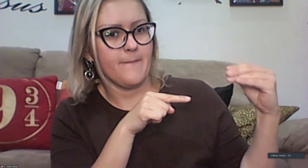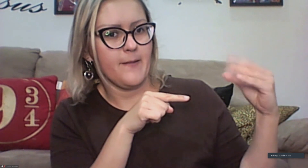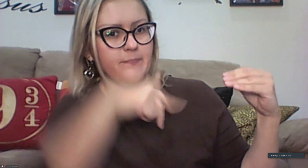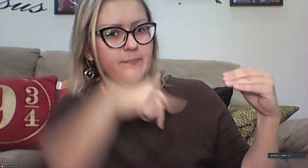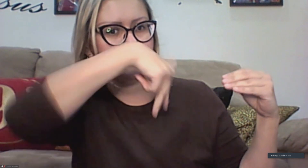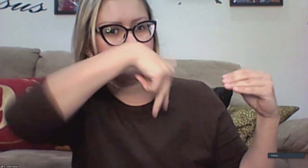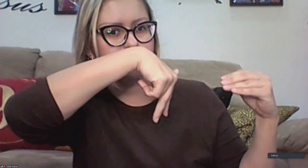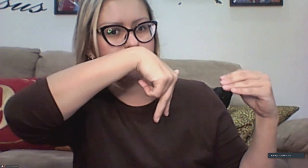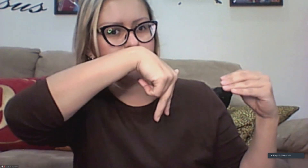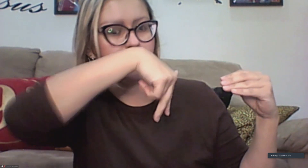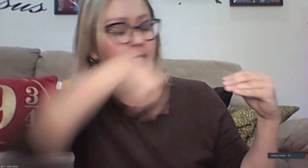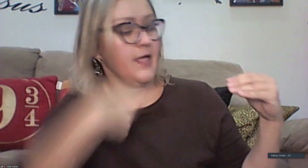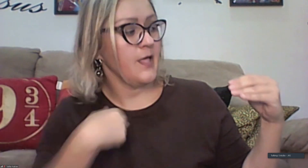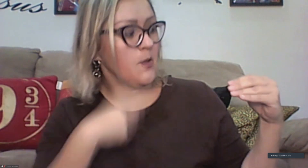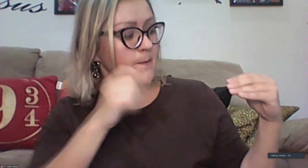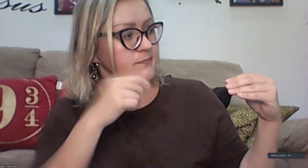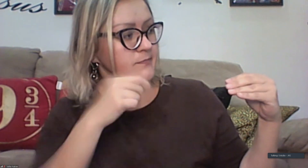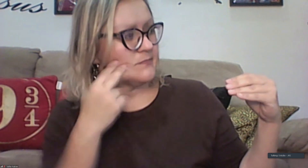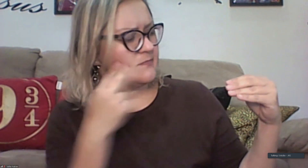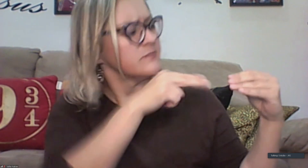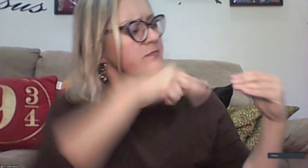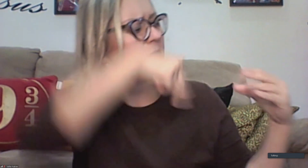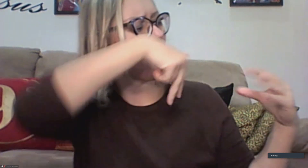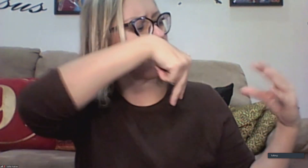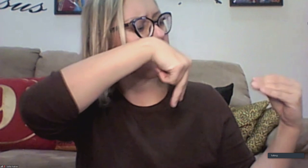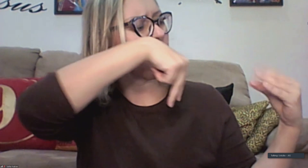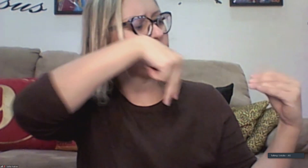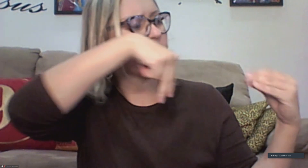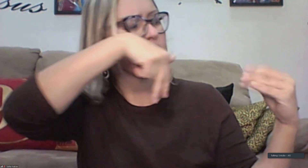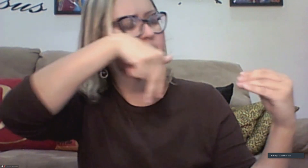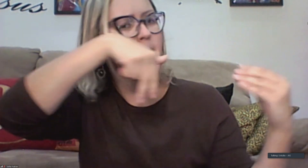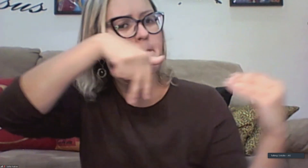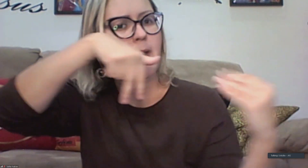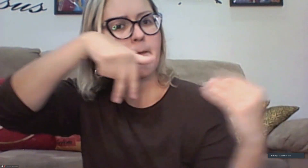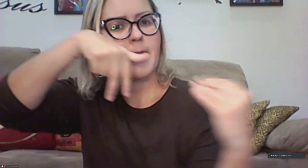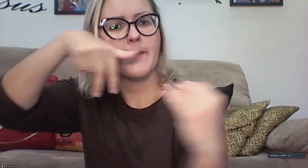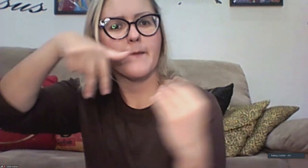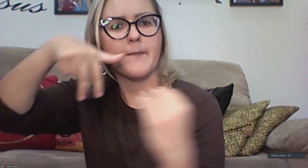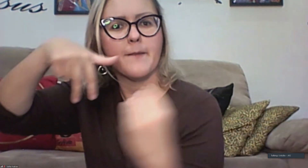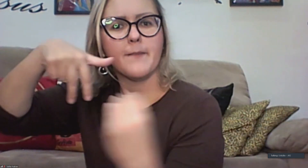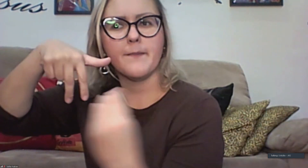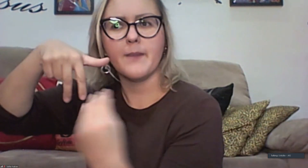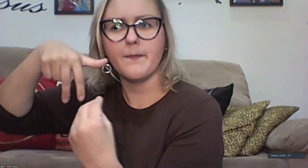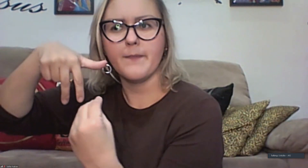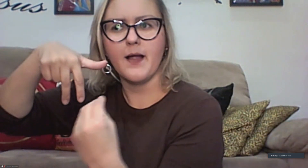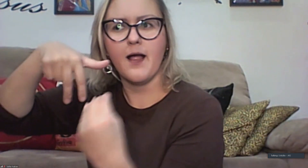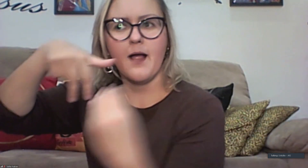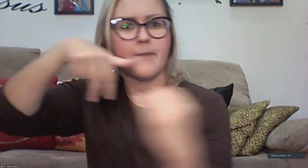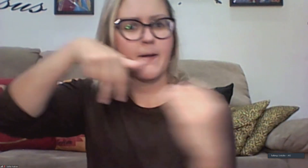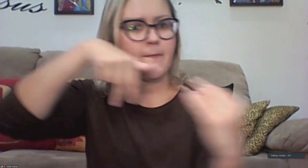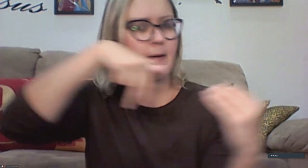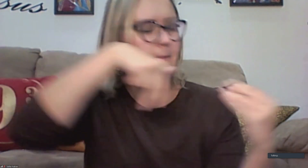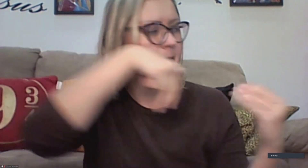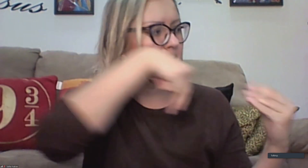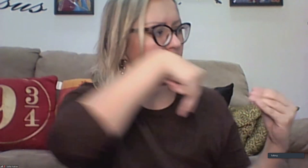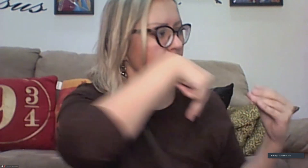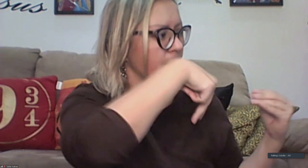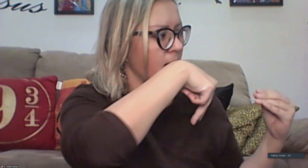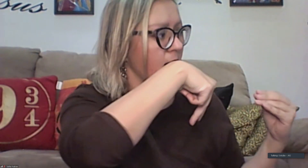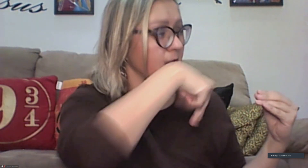está falando, a outra pessoa consegue ver. Eu, por exemplo, professor, consigo ver a boca de todos os alunos. Quando os